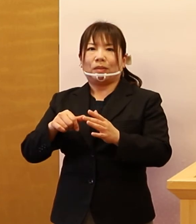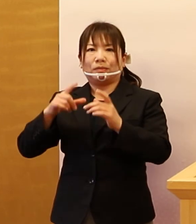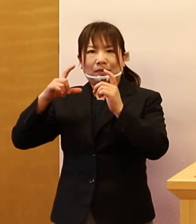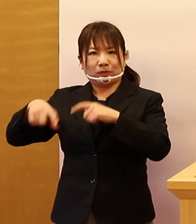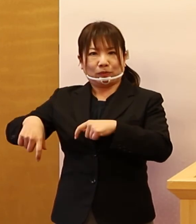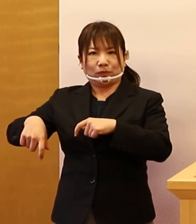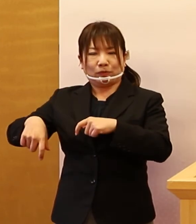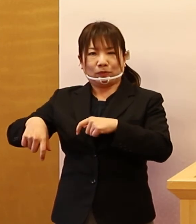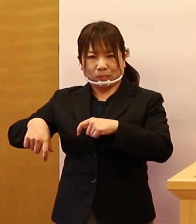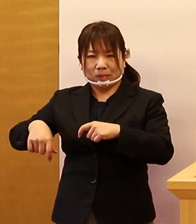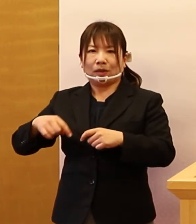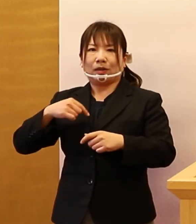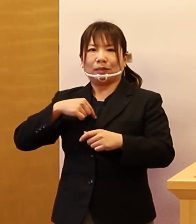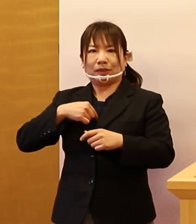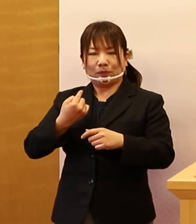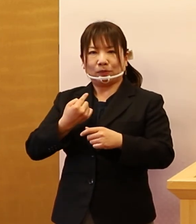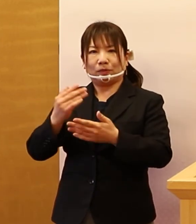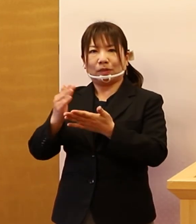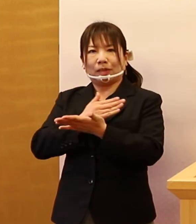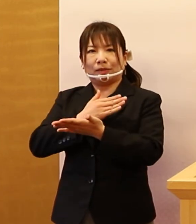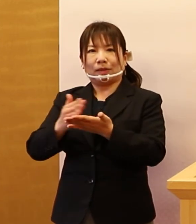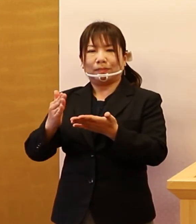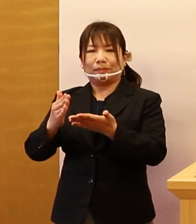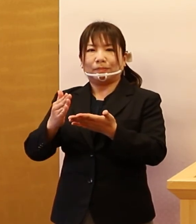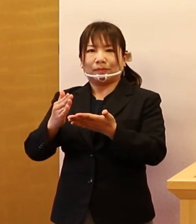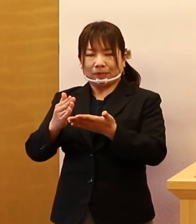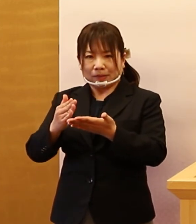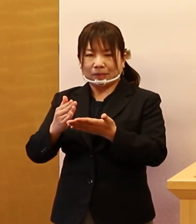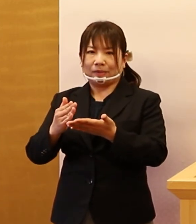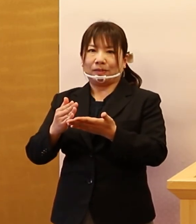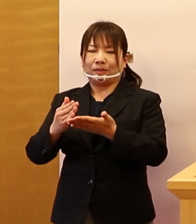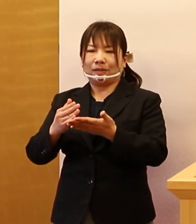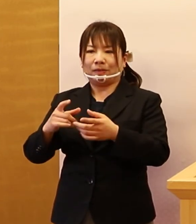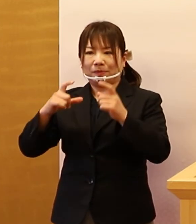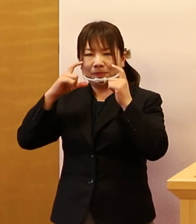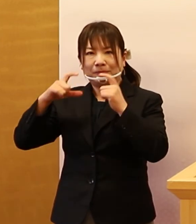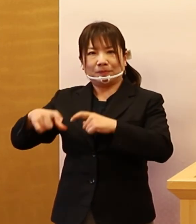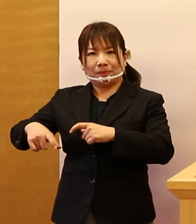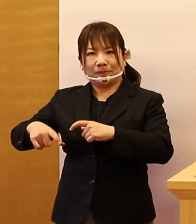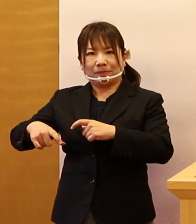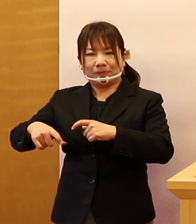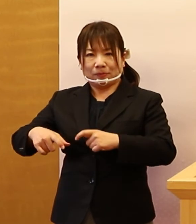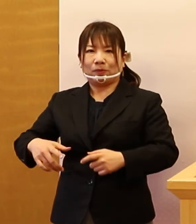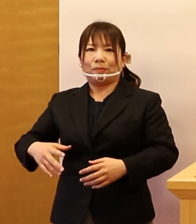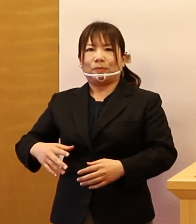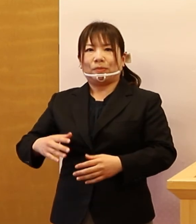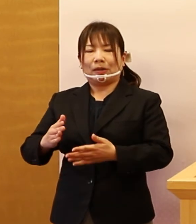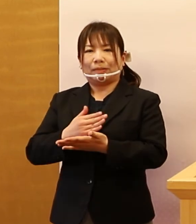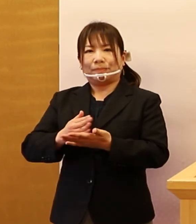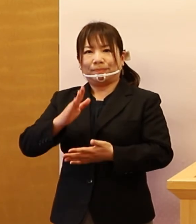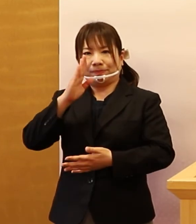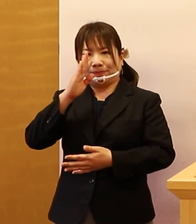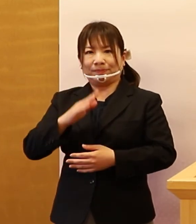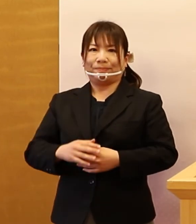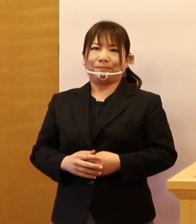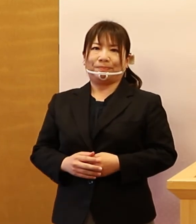や場面に応じ、ご自身の判断で感染防止対策をお願いいたします。